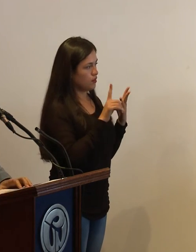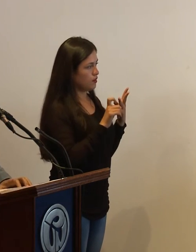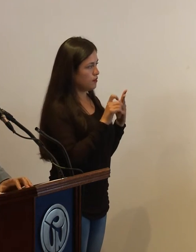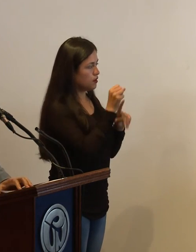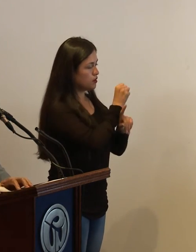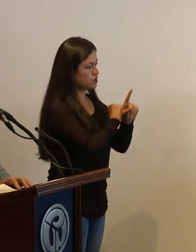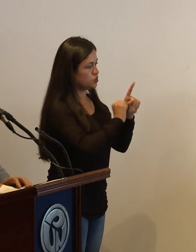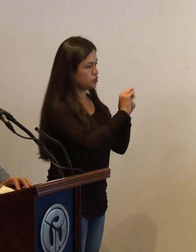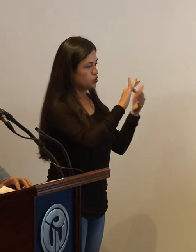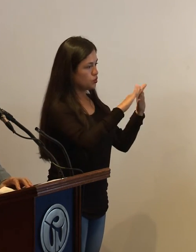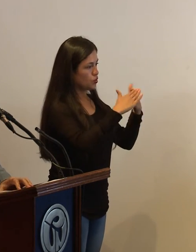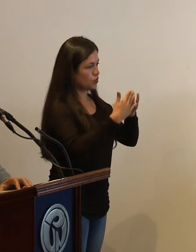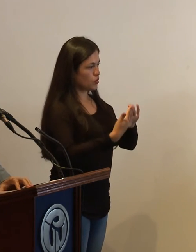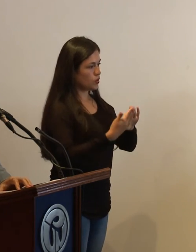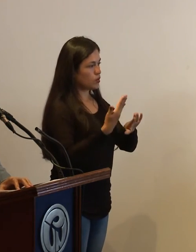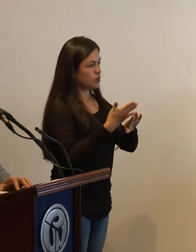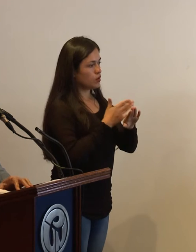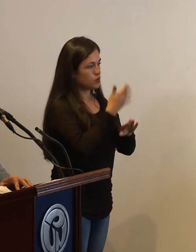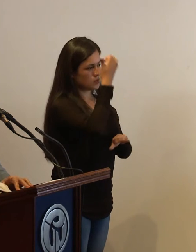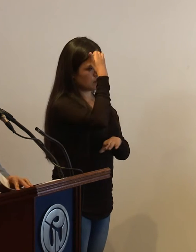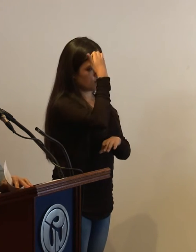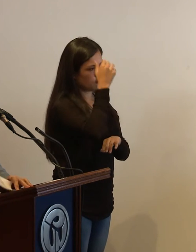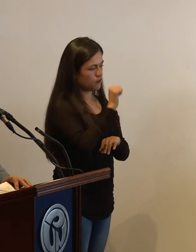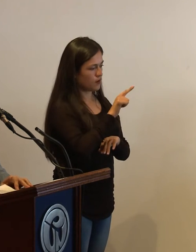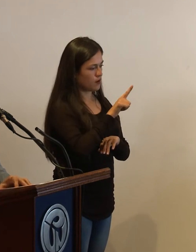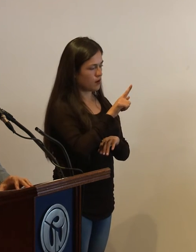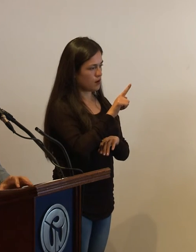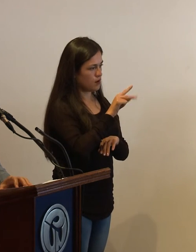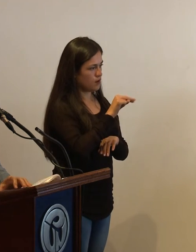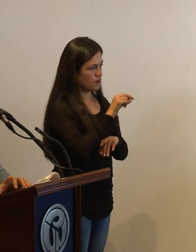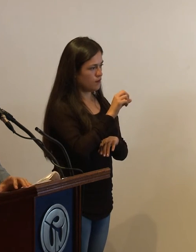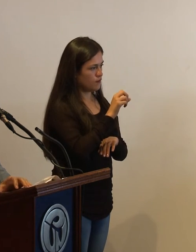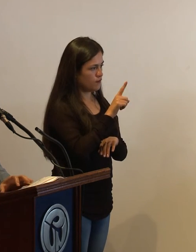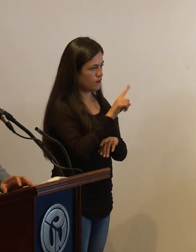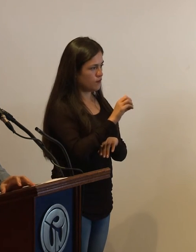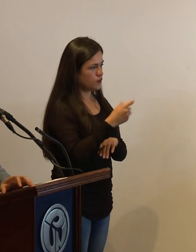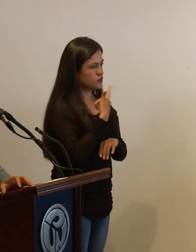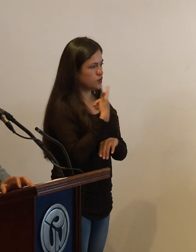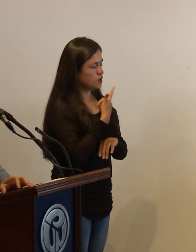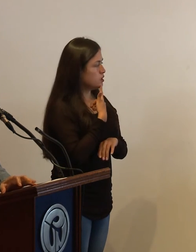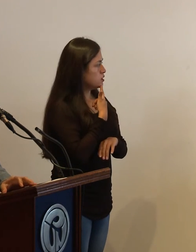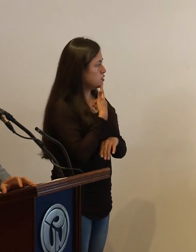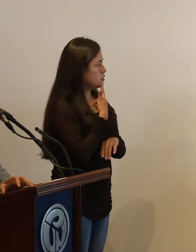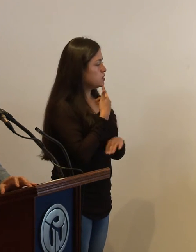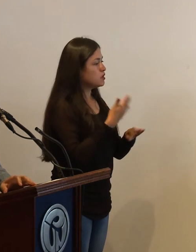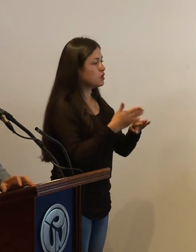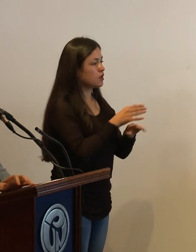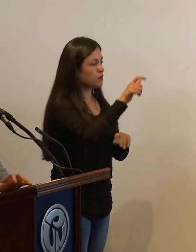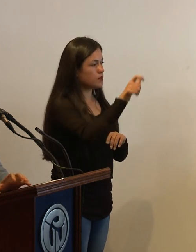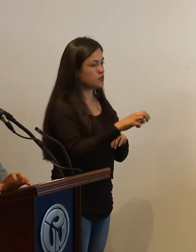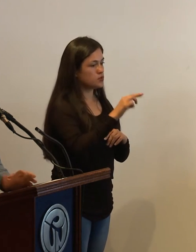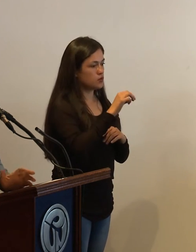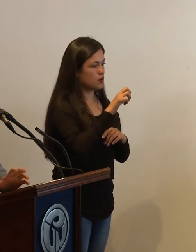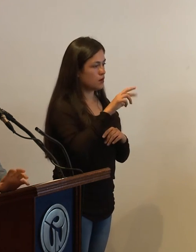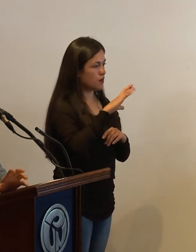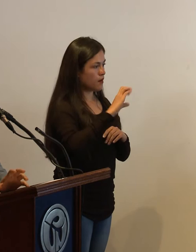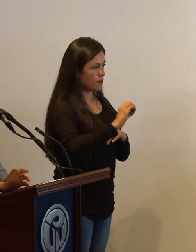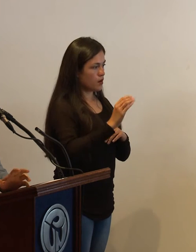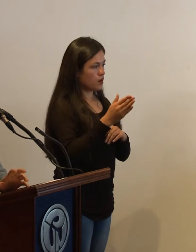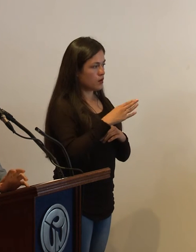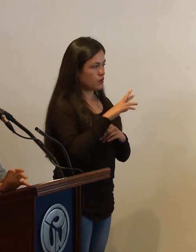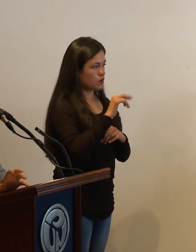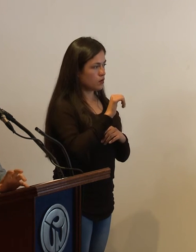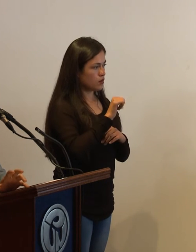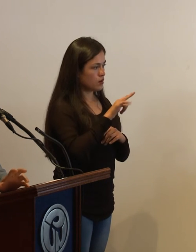señalaba Alfonso al profesor Marco Raúl, quien plantea que desde la